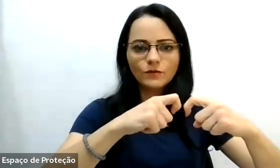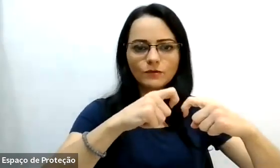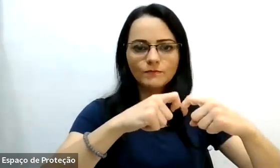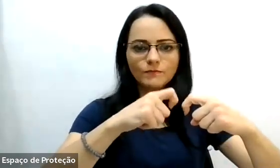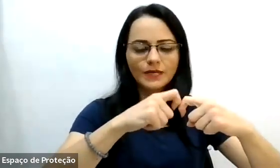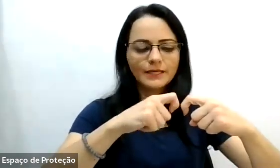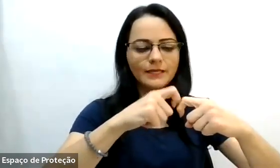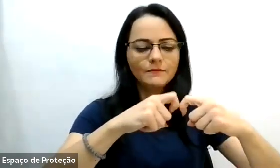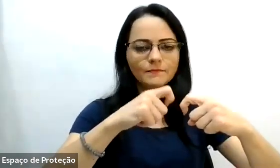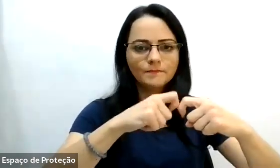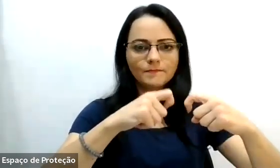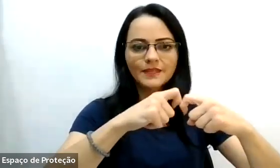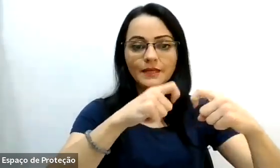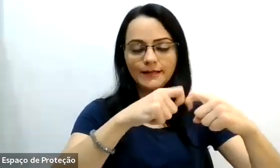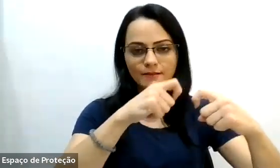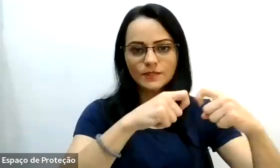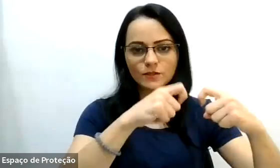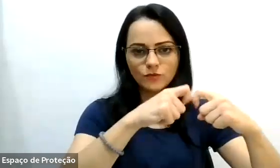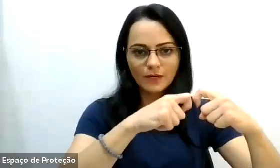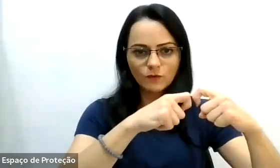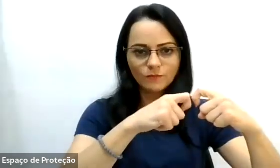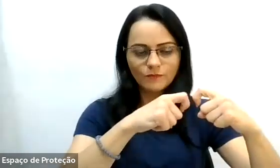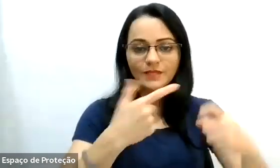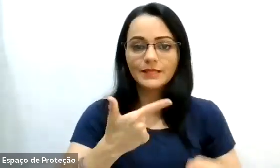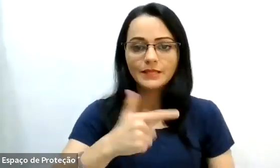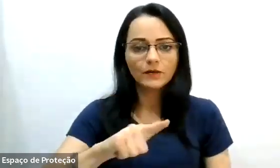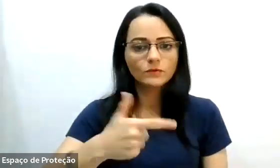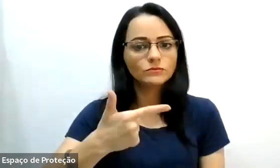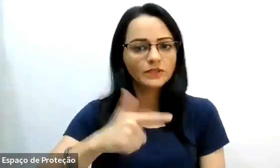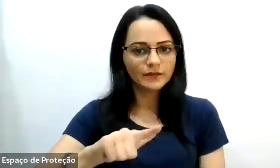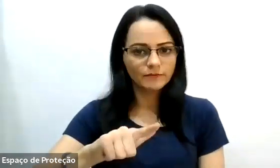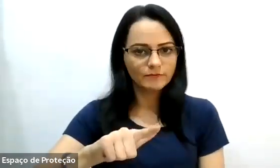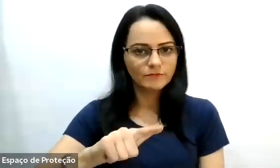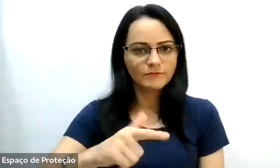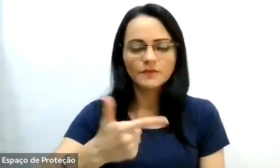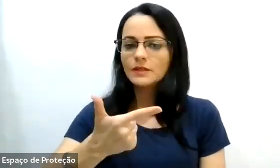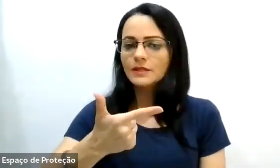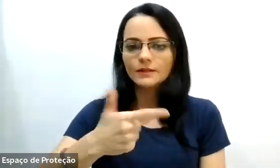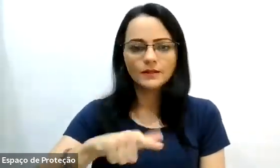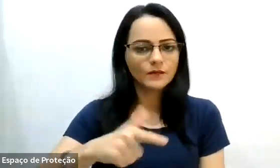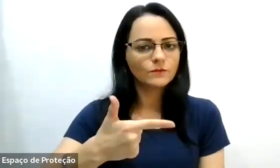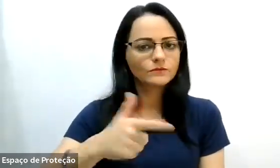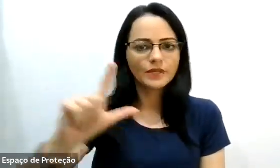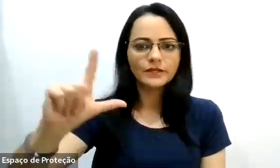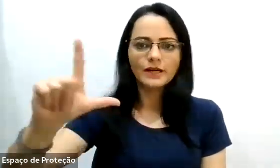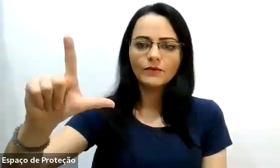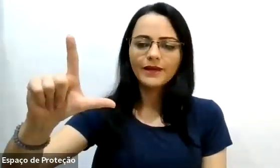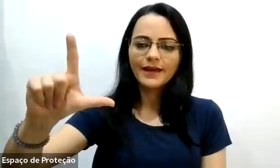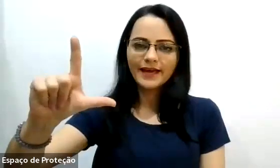batendo aqui, relação sexual, não ter, não ter, a mão em